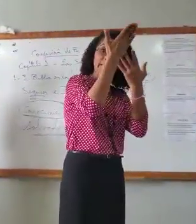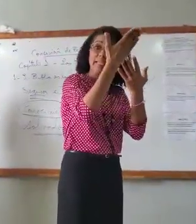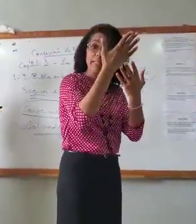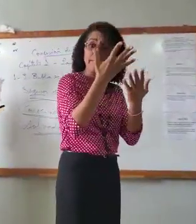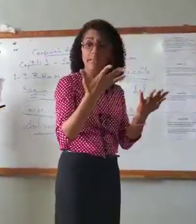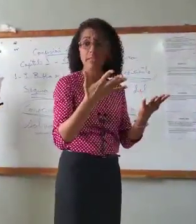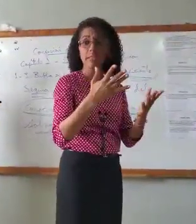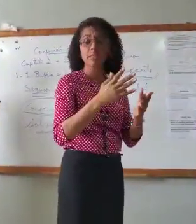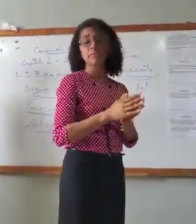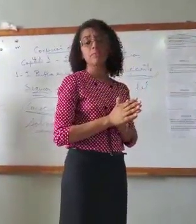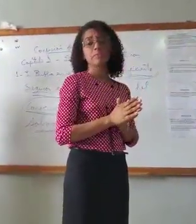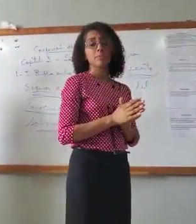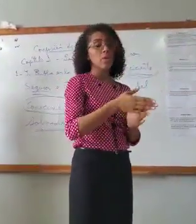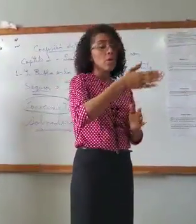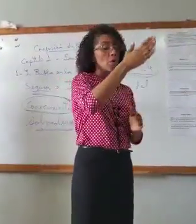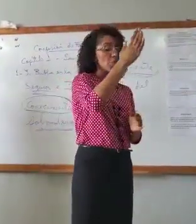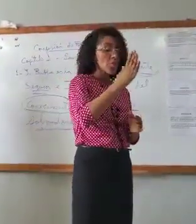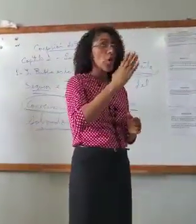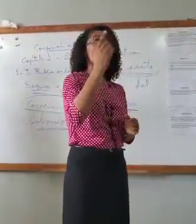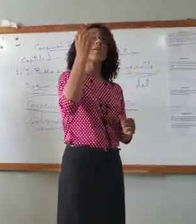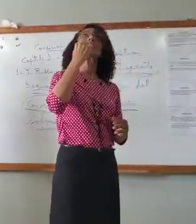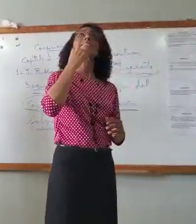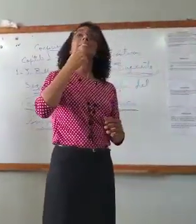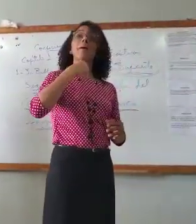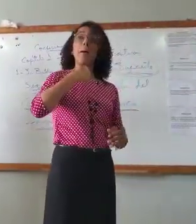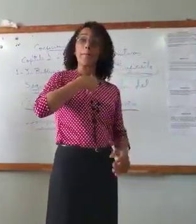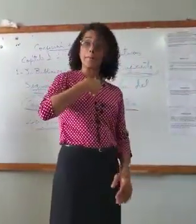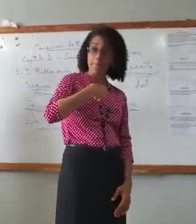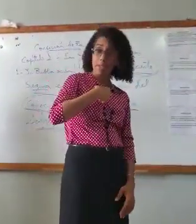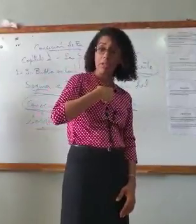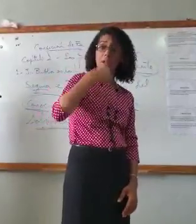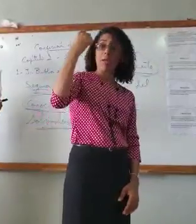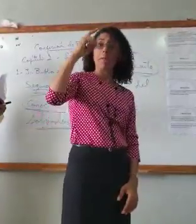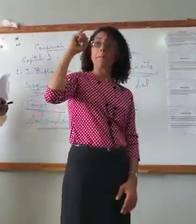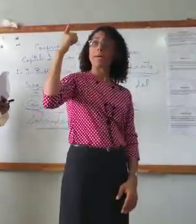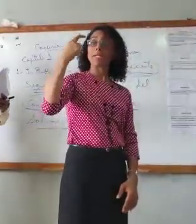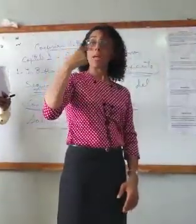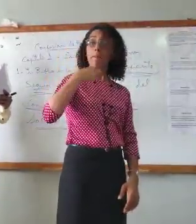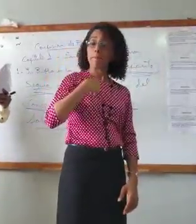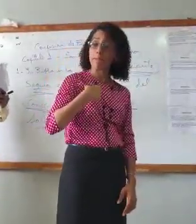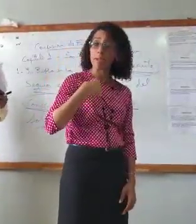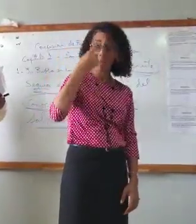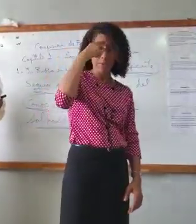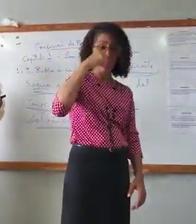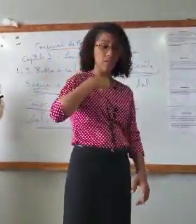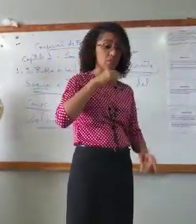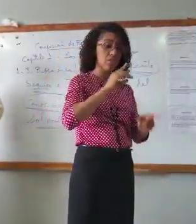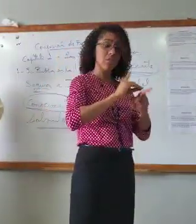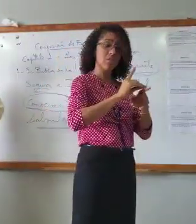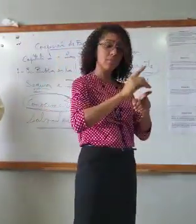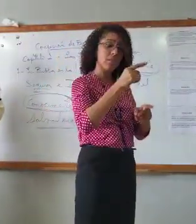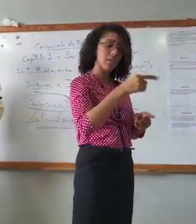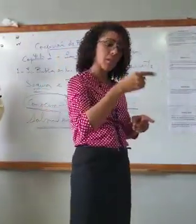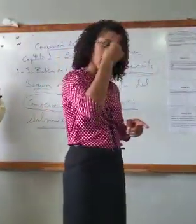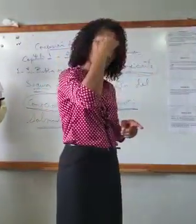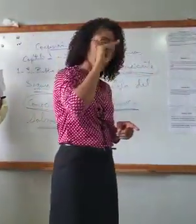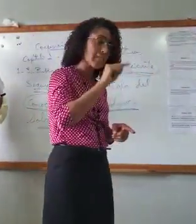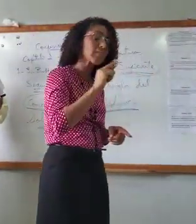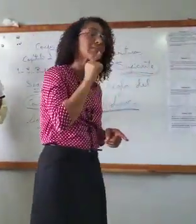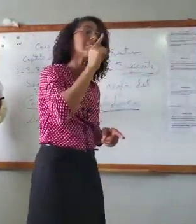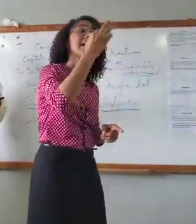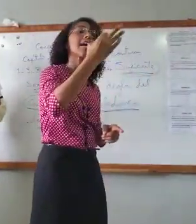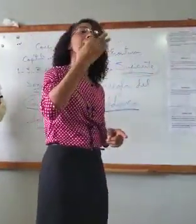Dios me dice a mí, me manda a mí, a disciplinarte, para que tú seas un